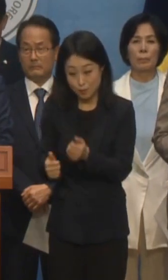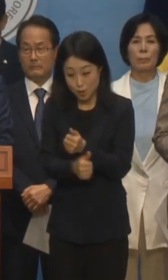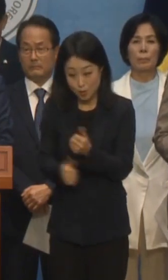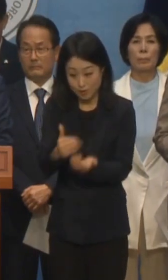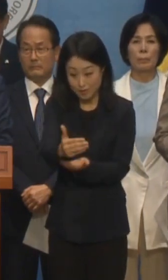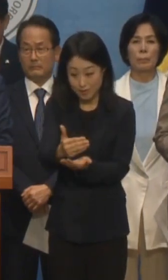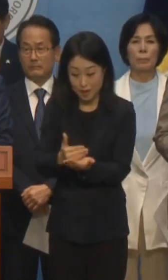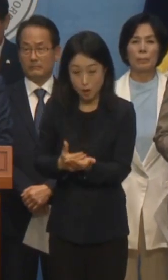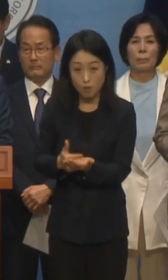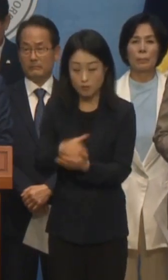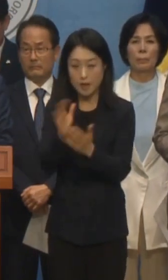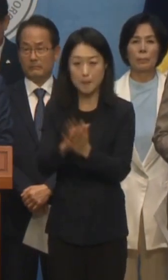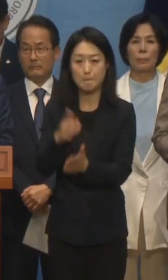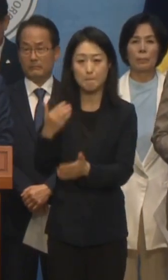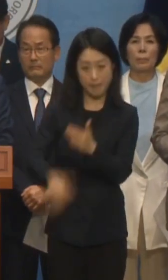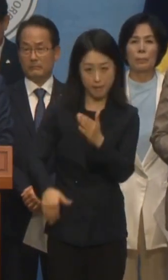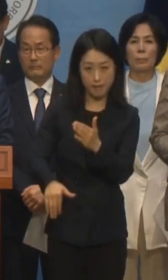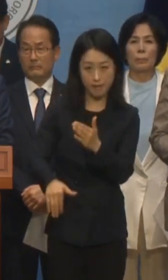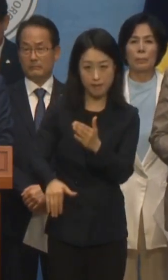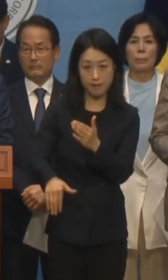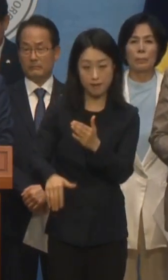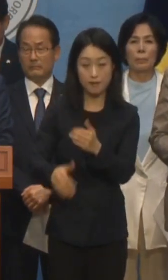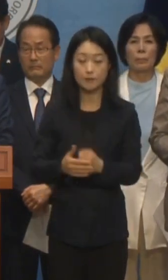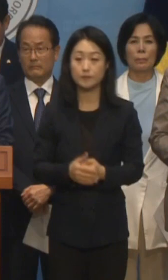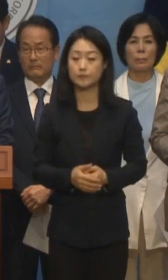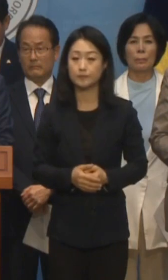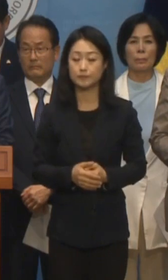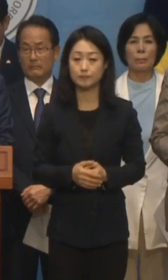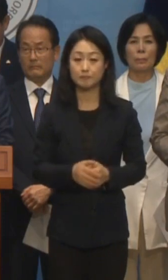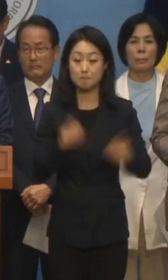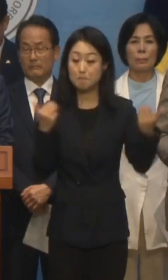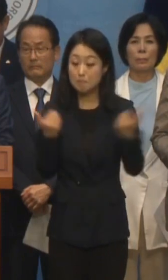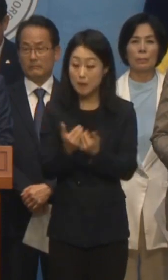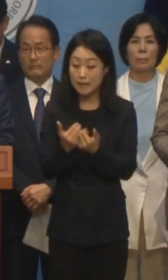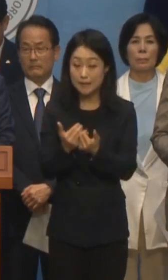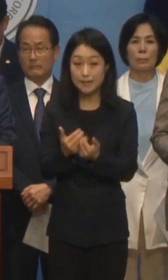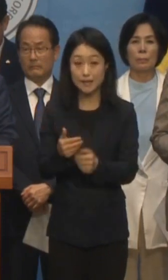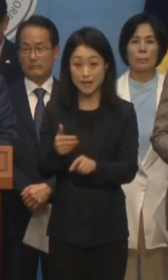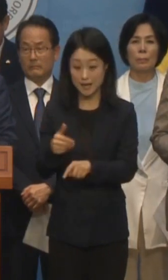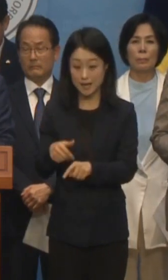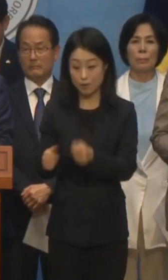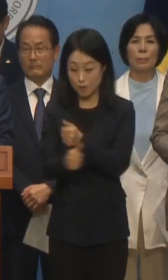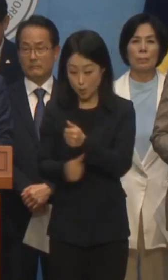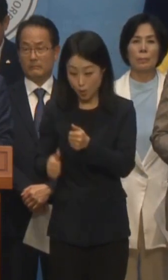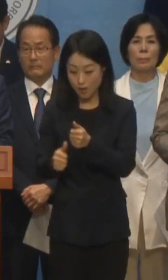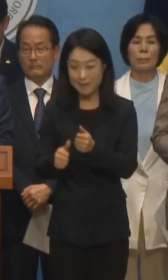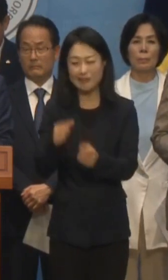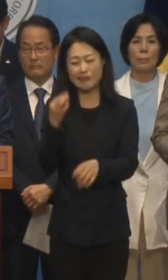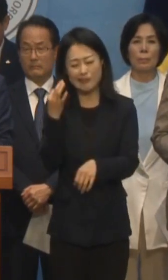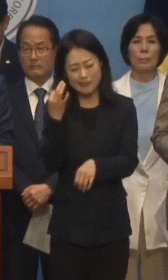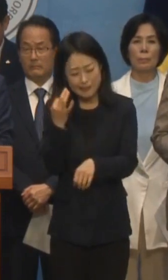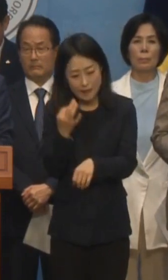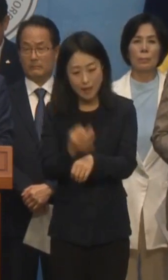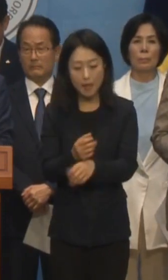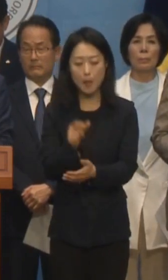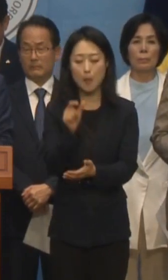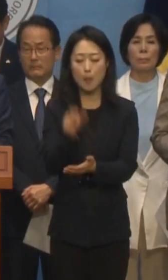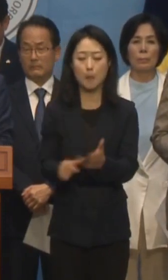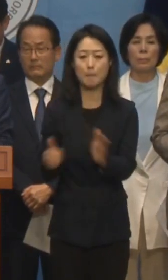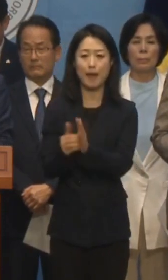정확하게 기록되지 않았습니다. 보론을 통해 반대 위원들이 주장하는 요지만 간략하게